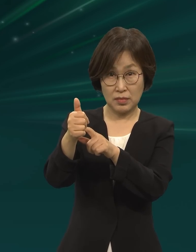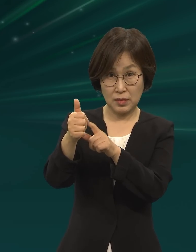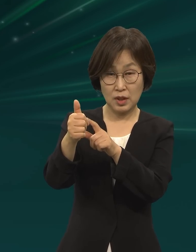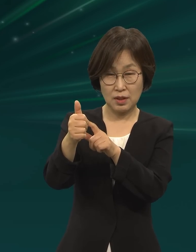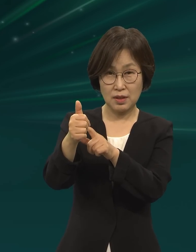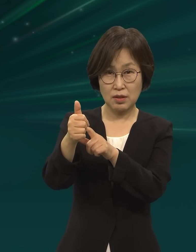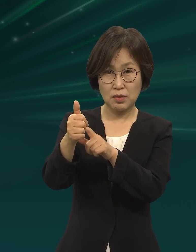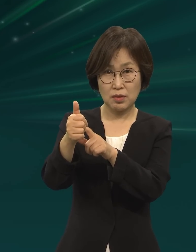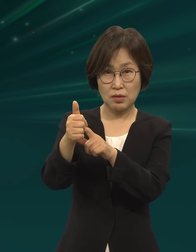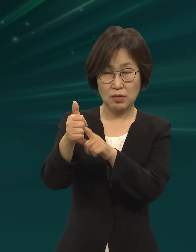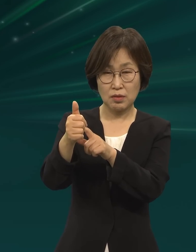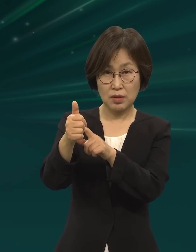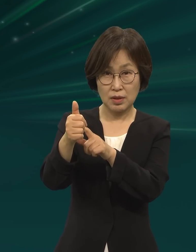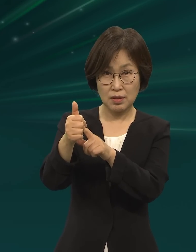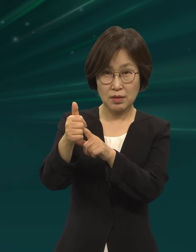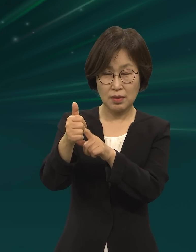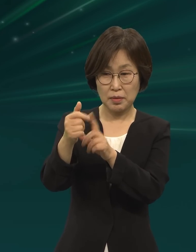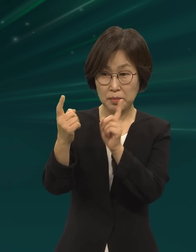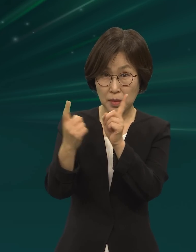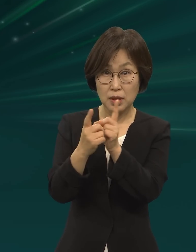그때 기적이 일어났습니다.